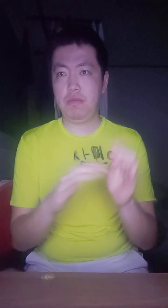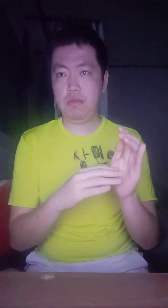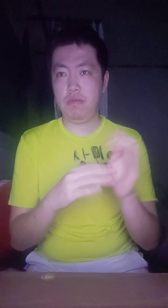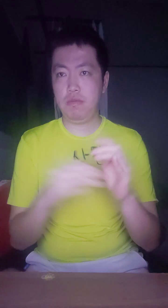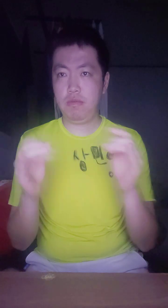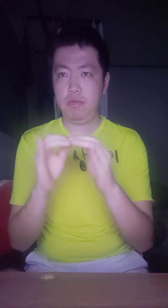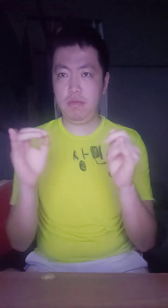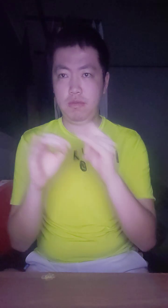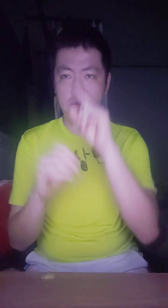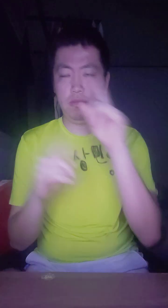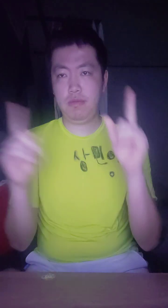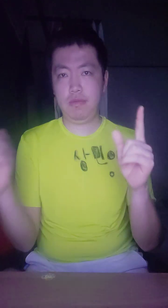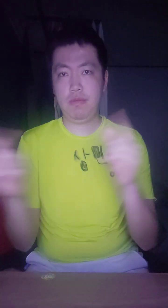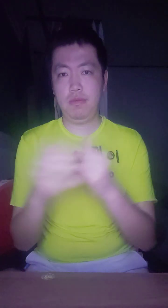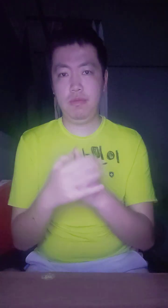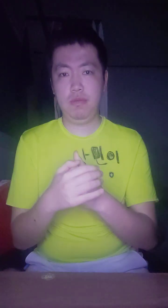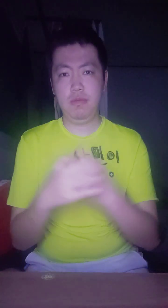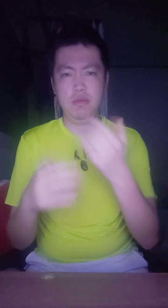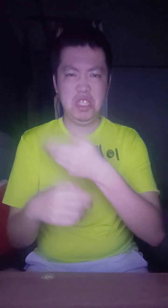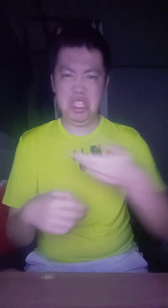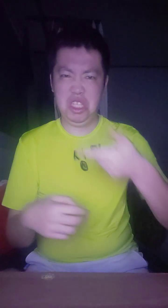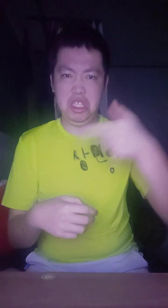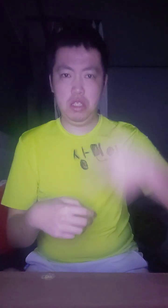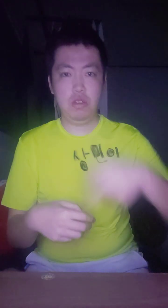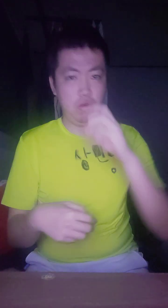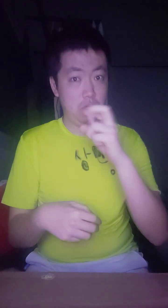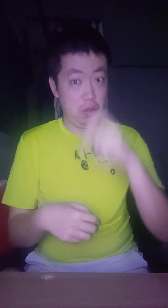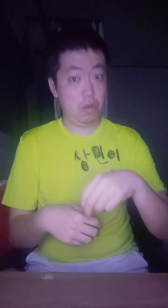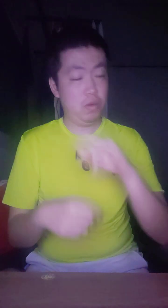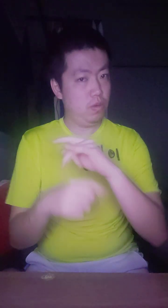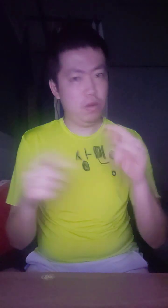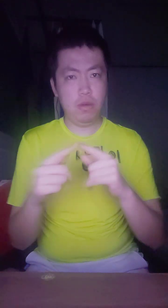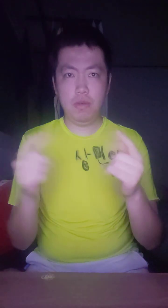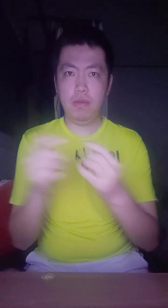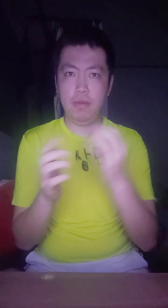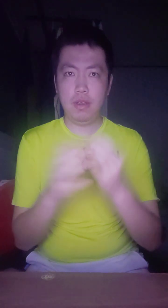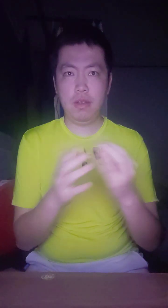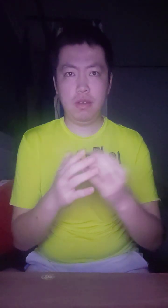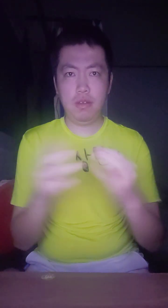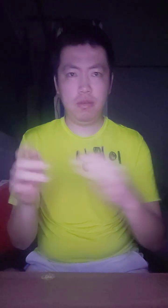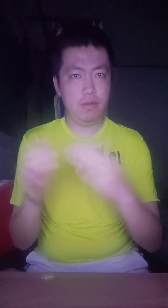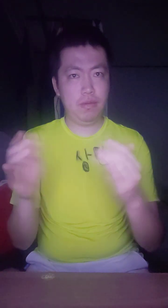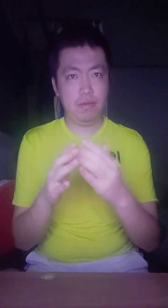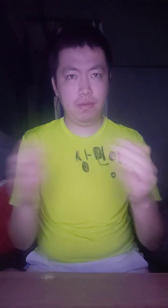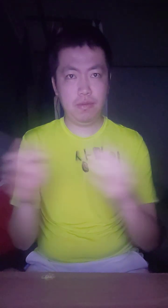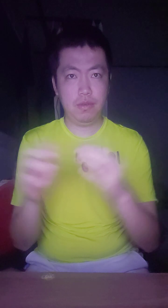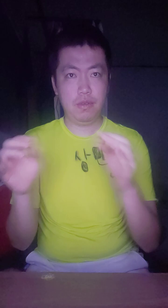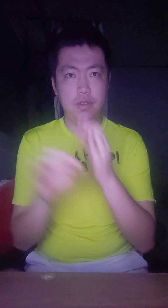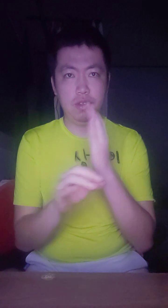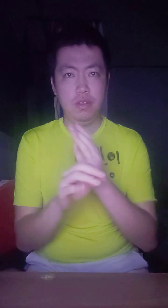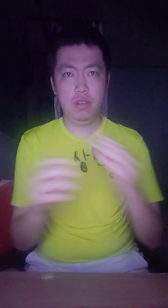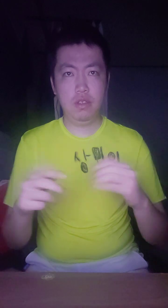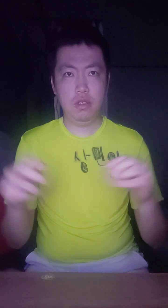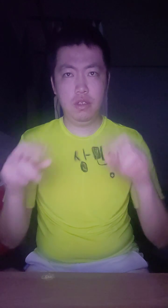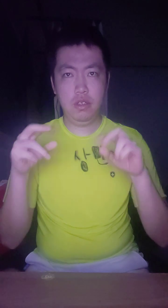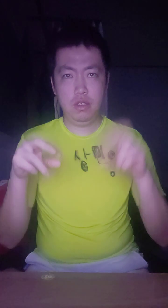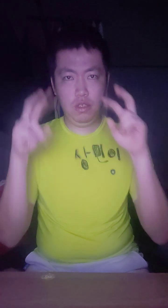점검에 나섰습니다. 낡아서 제 기능을 못하거나 용량이 달리는 설비가 여름철 전력 수요를 감당하지 못하면